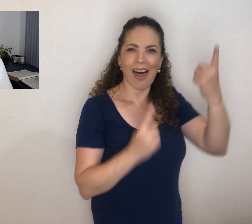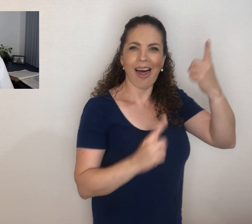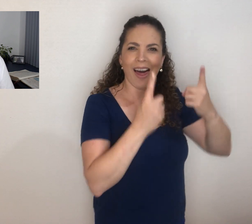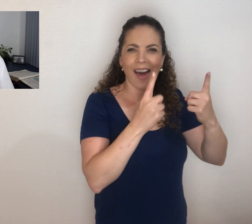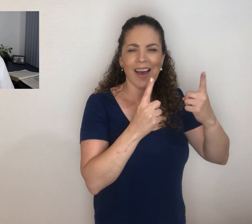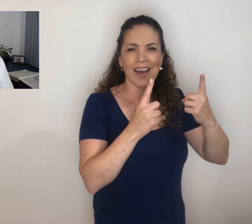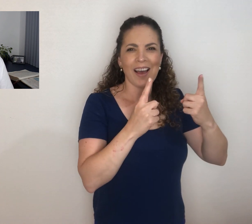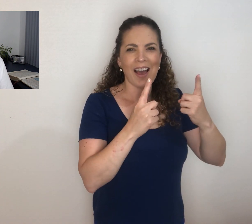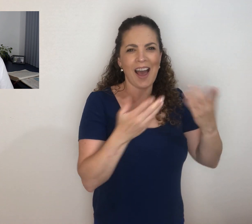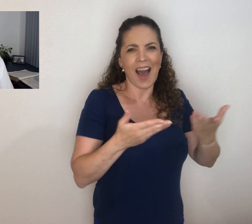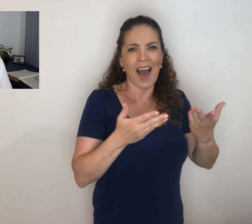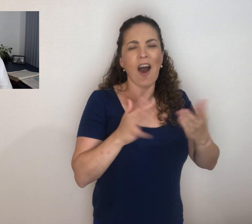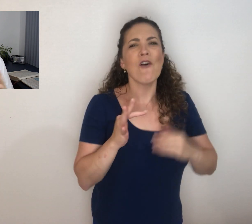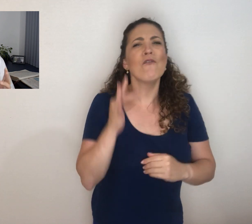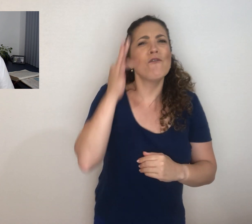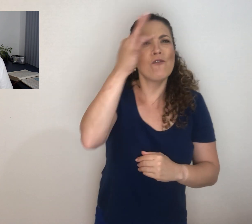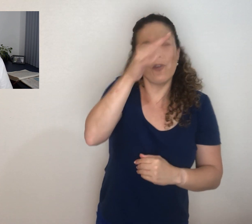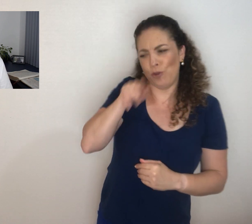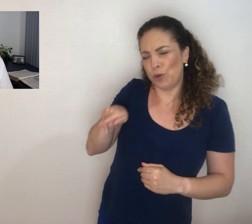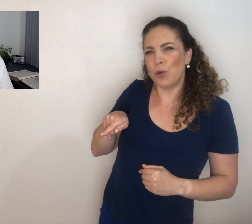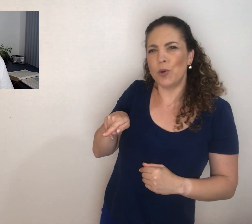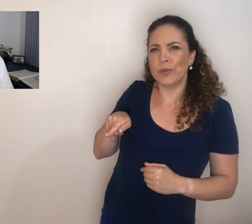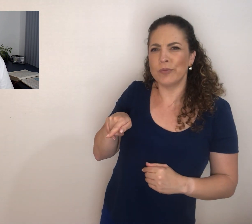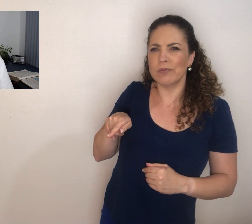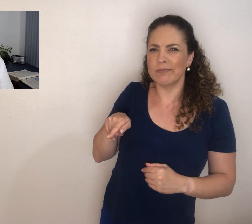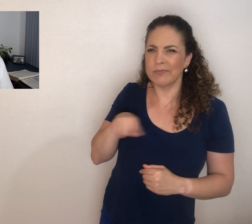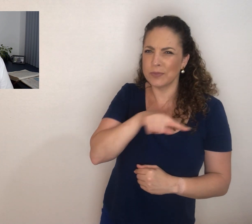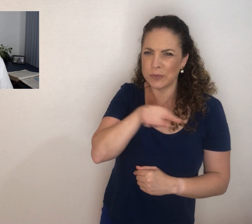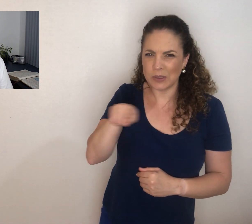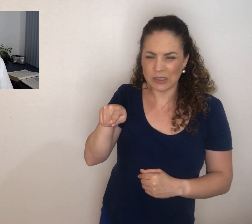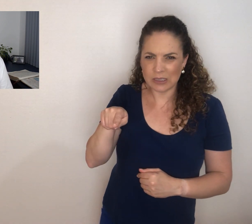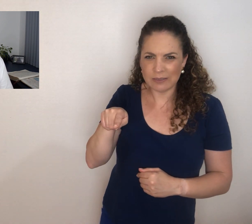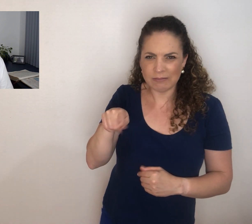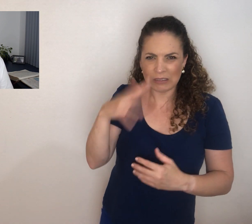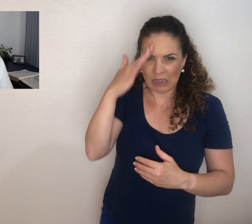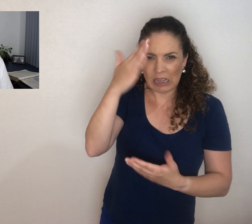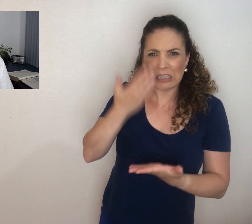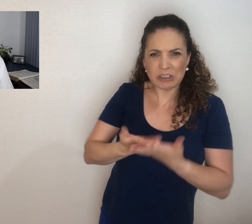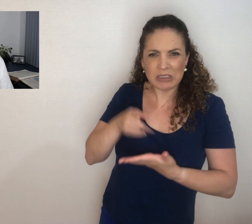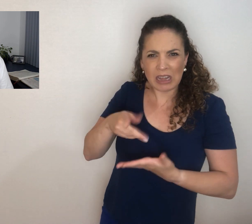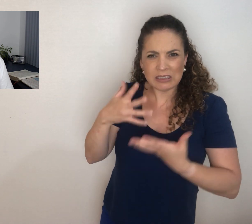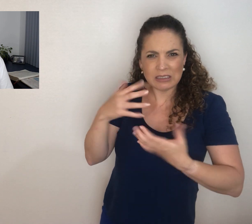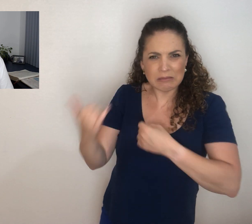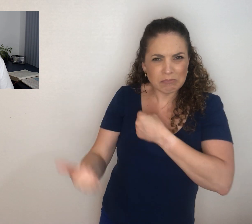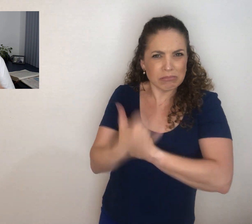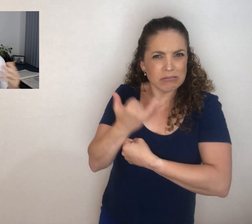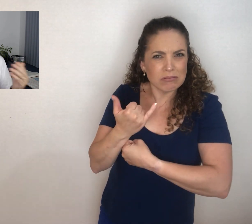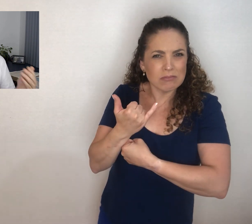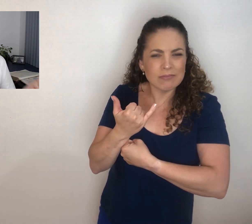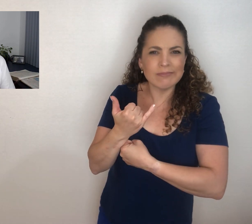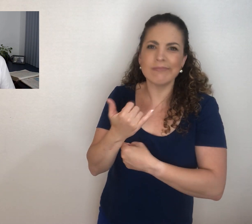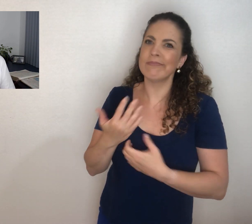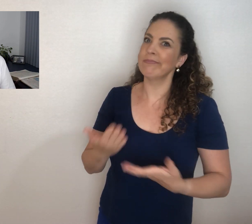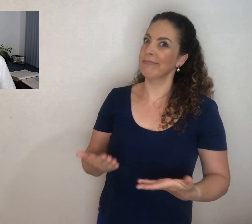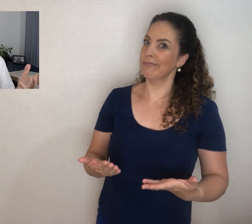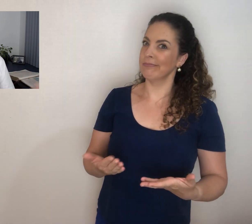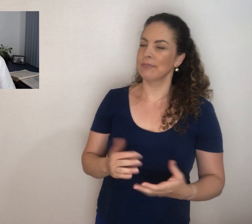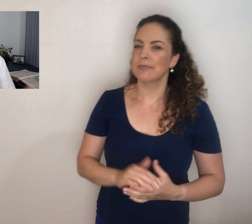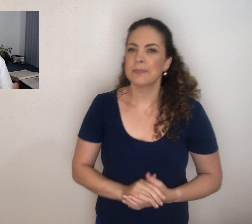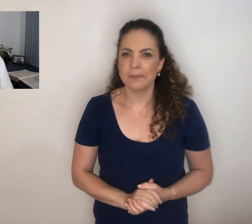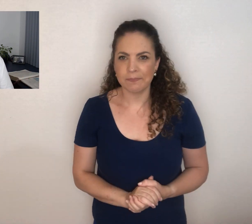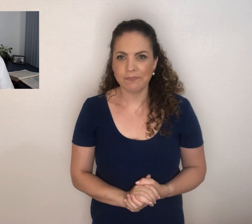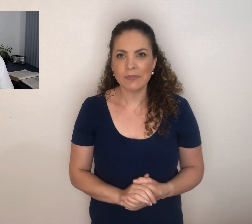na eternidade? Quantos estão com o coração nesse engano? Nós vimos também que